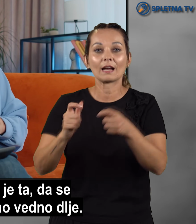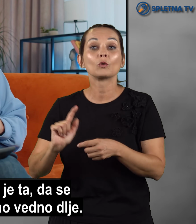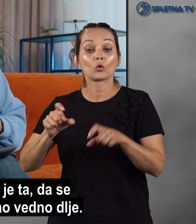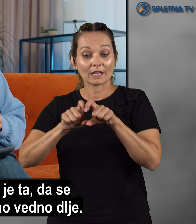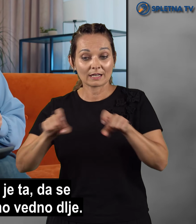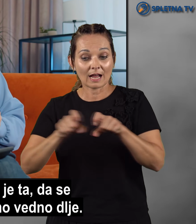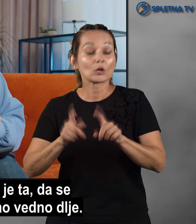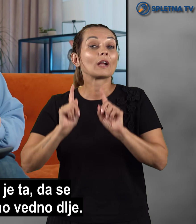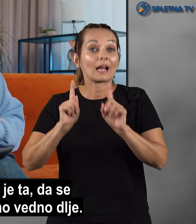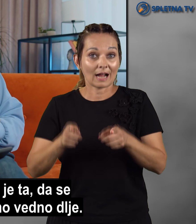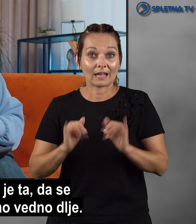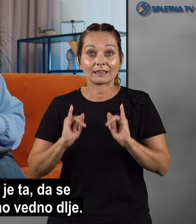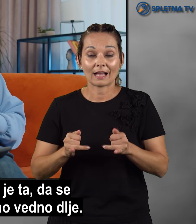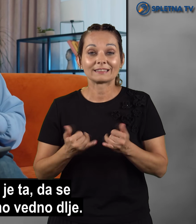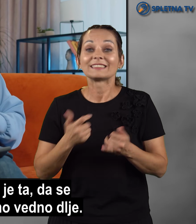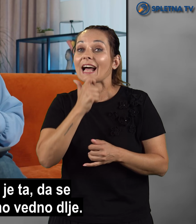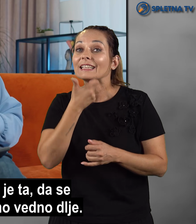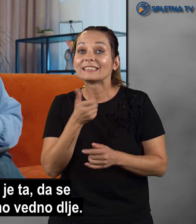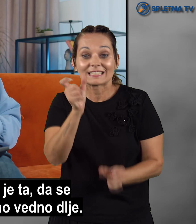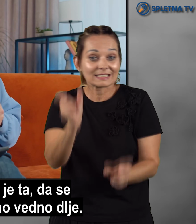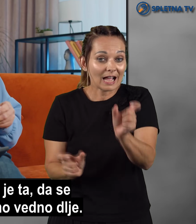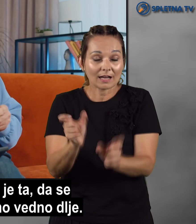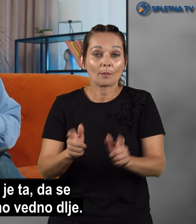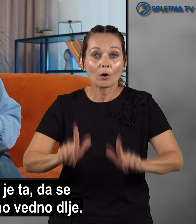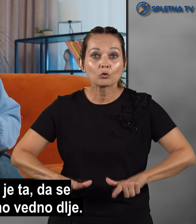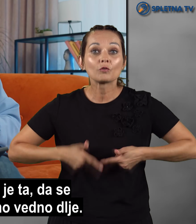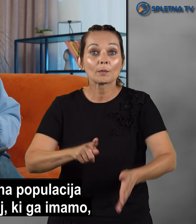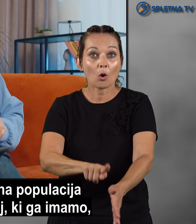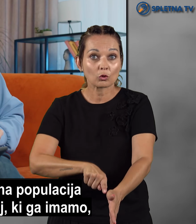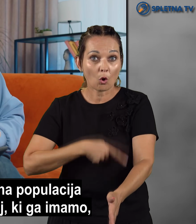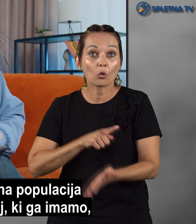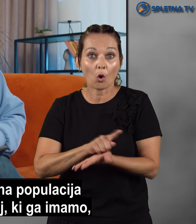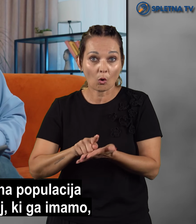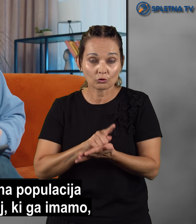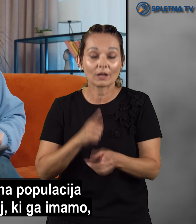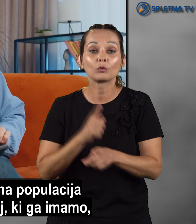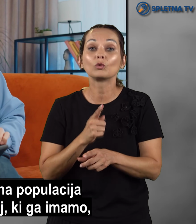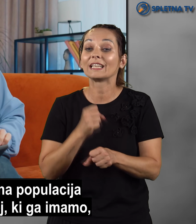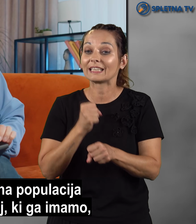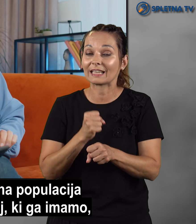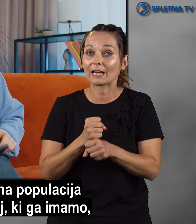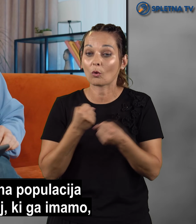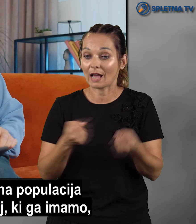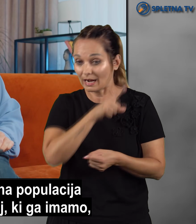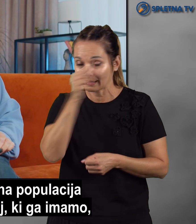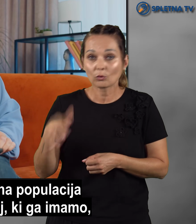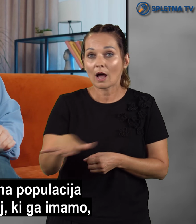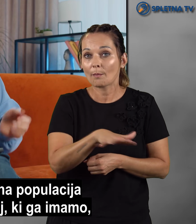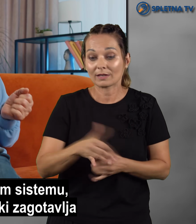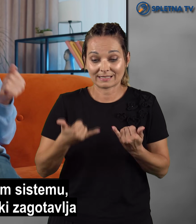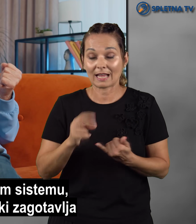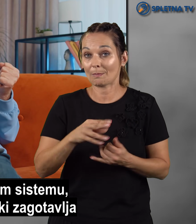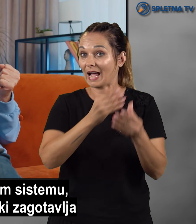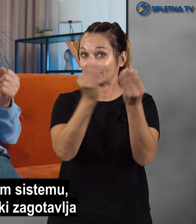ta, da se staramo, živimo vedno dlje. Delovna aktivna populacija po sistemu, ki ga